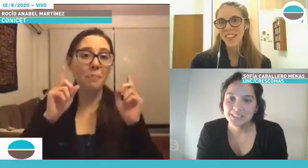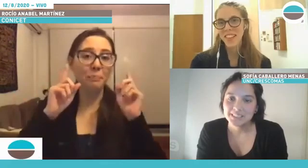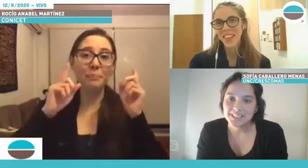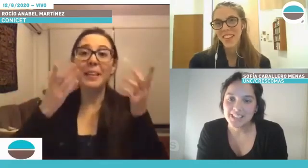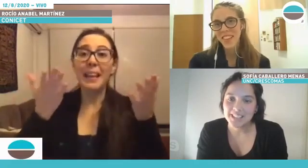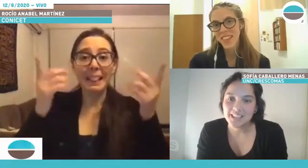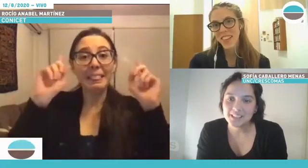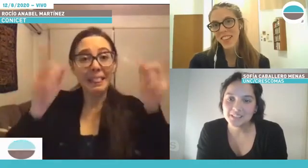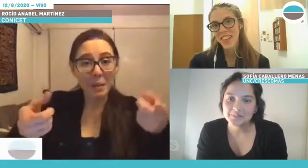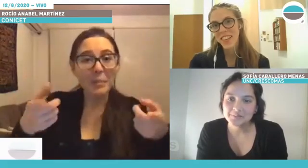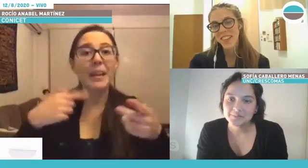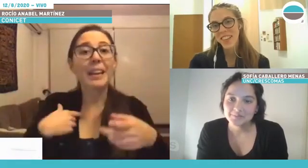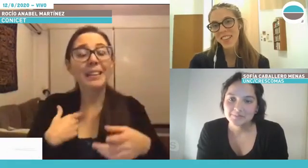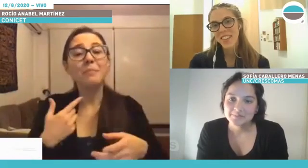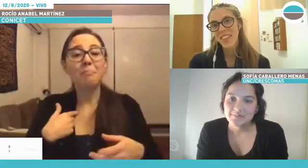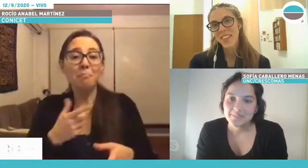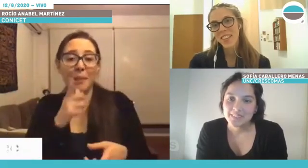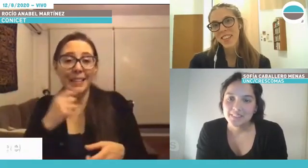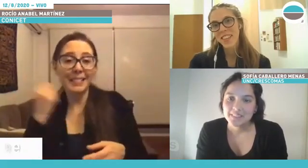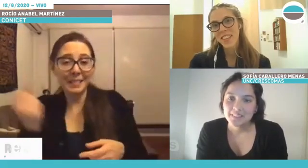YouTube de señario.